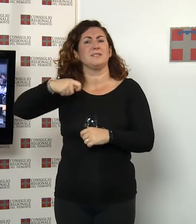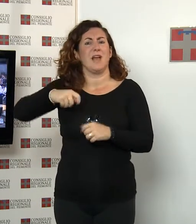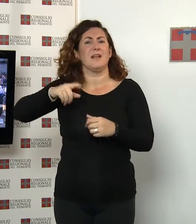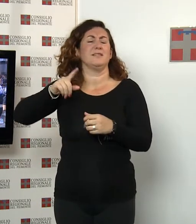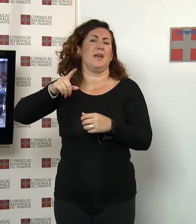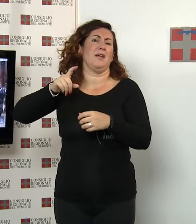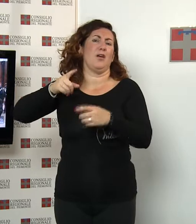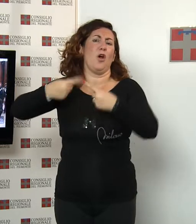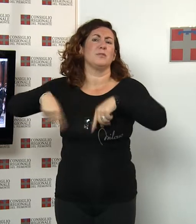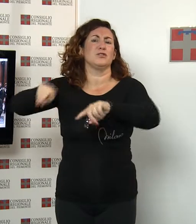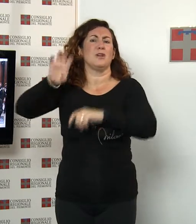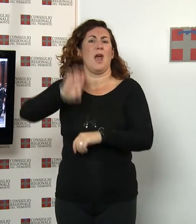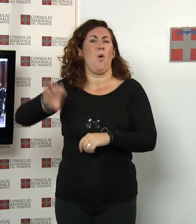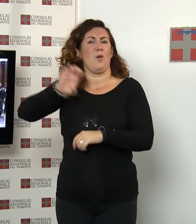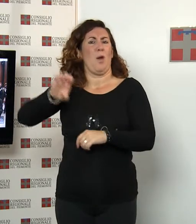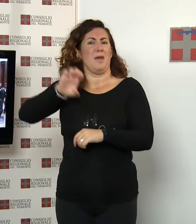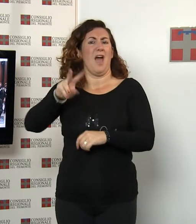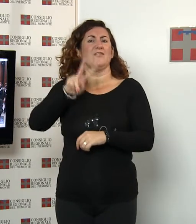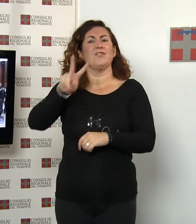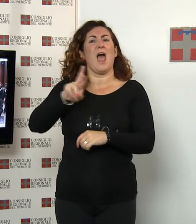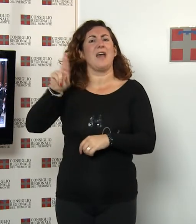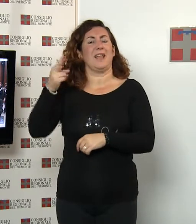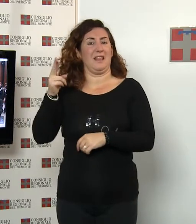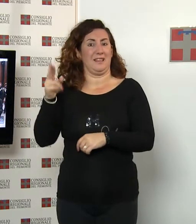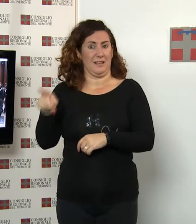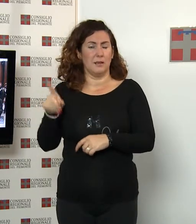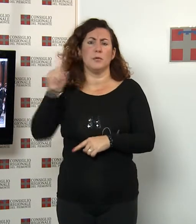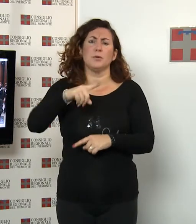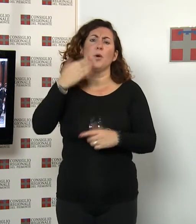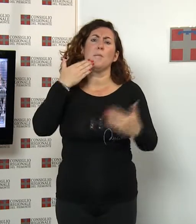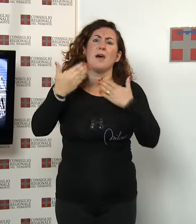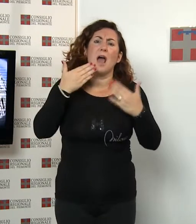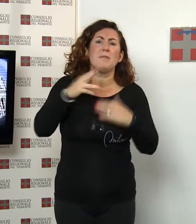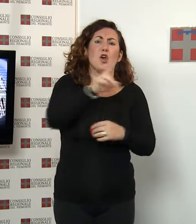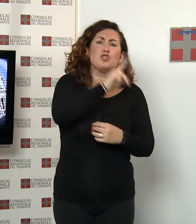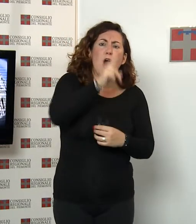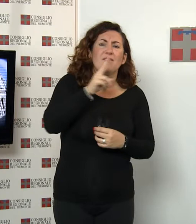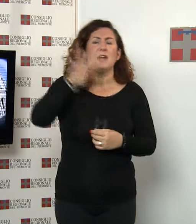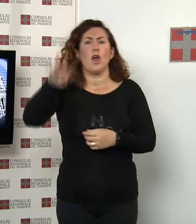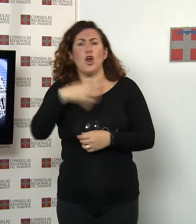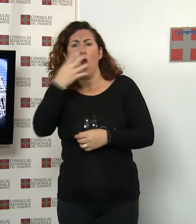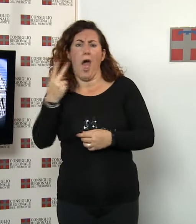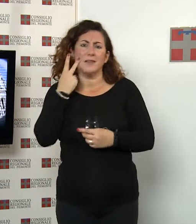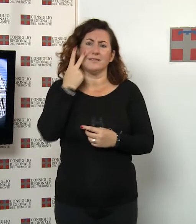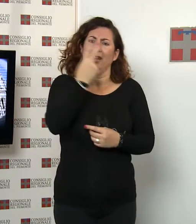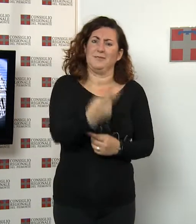reding inoltre ha visitato i parlamenti di slovenia e croazia porte aperte a palazzo lascaris